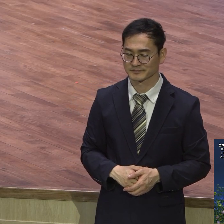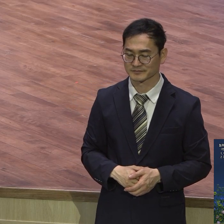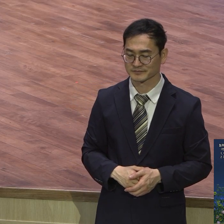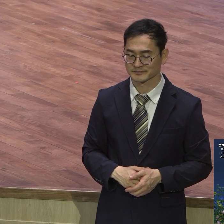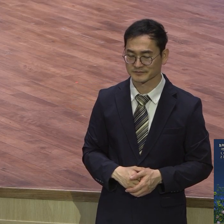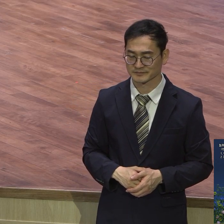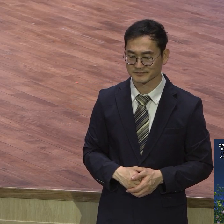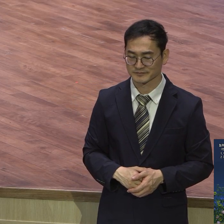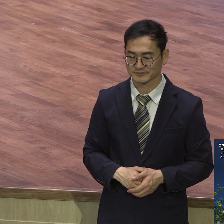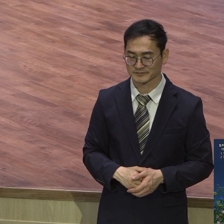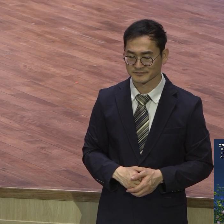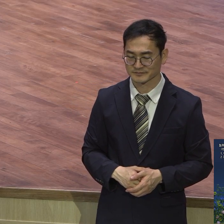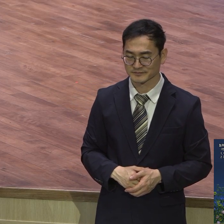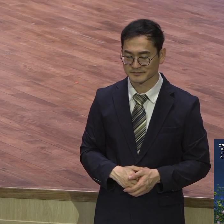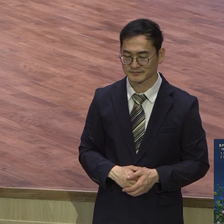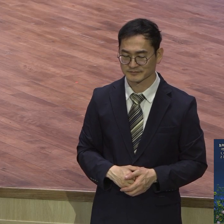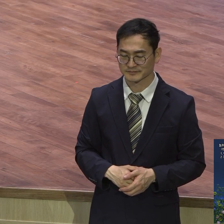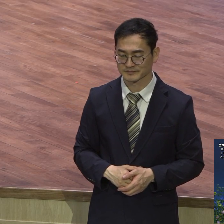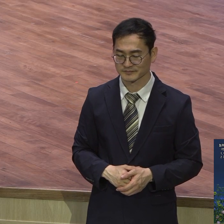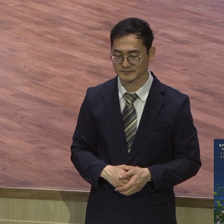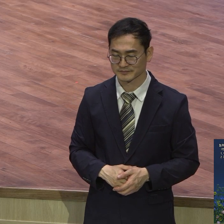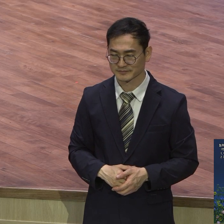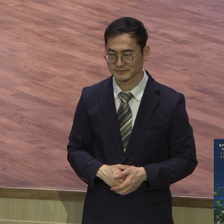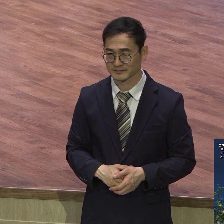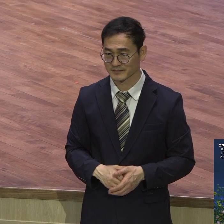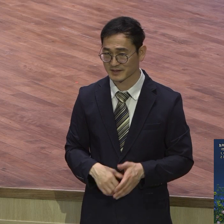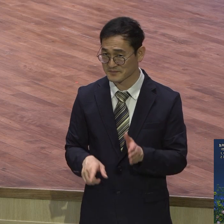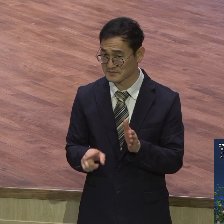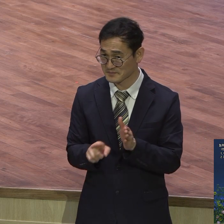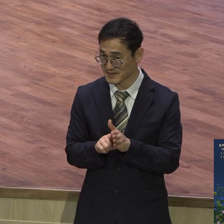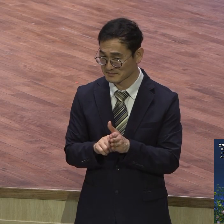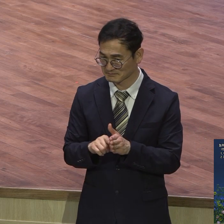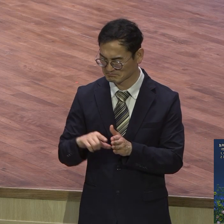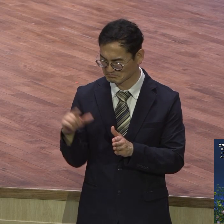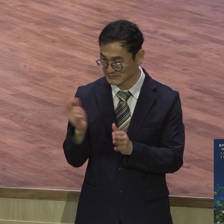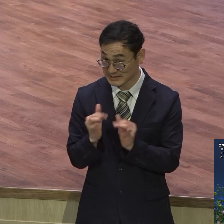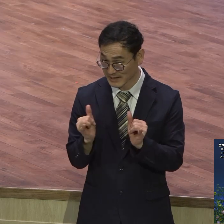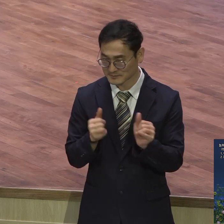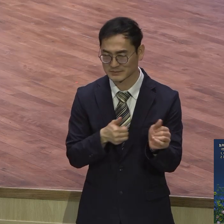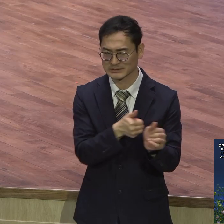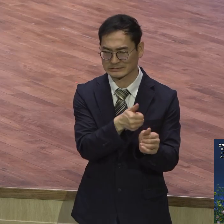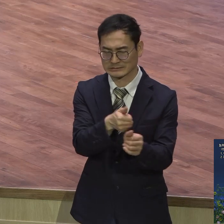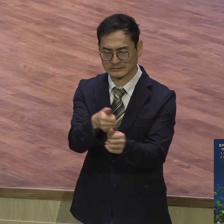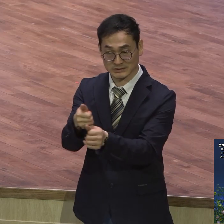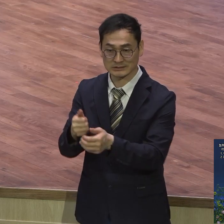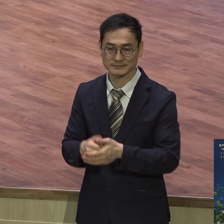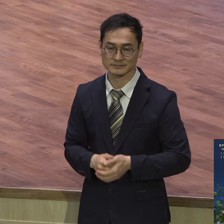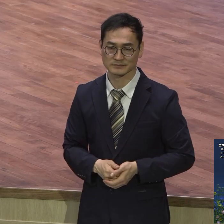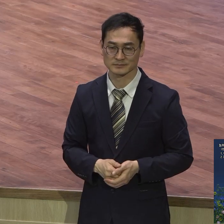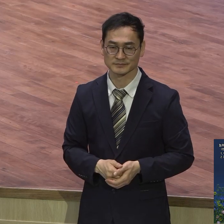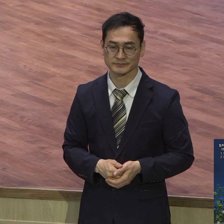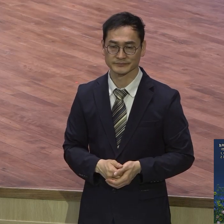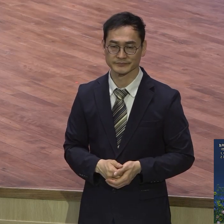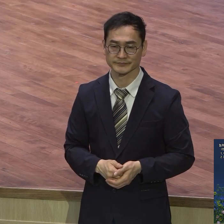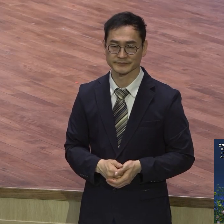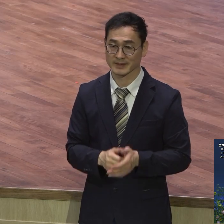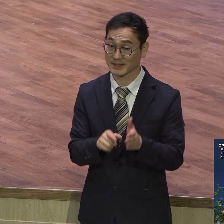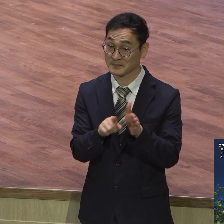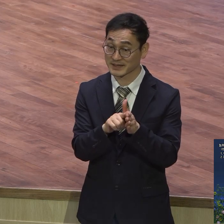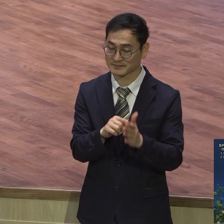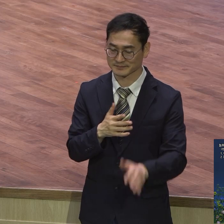믿음의 눈을 가진 사람은 성략이 되어있어요 믿음은요 하나님의 능력을 뭐요 내 것으로 만드는 것을 믿음이라고 해요